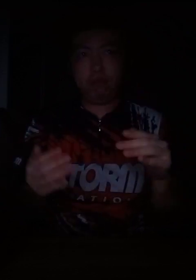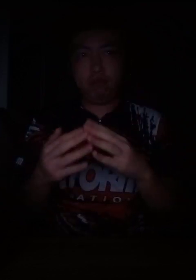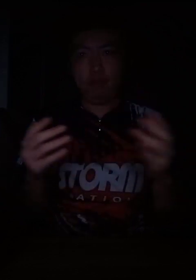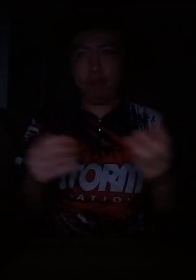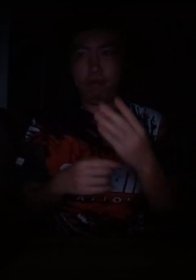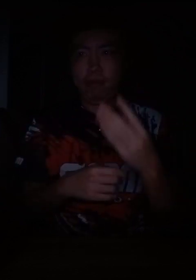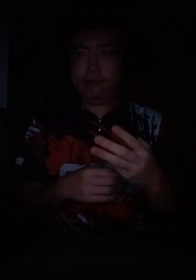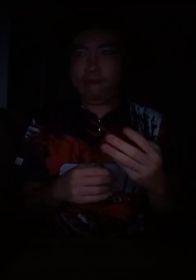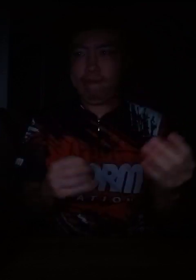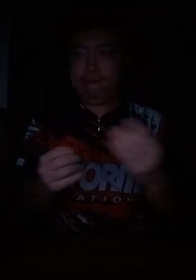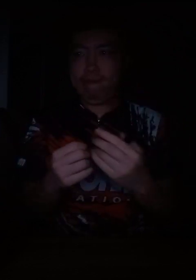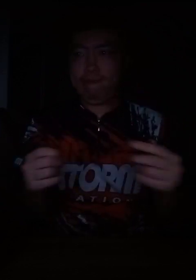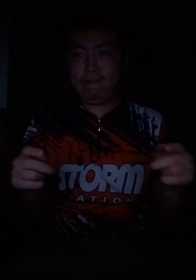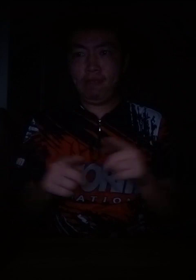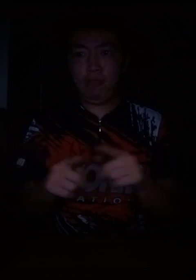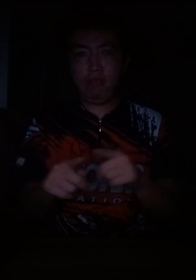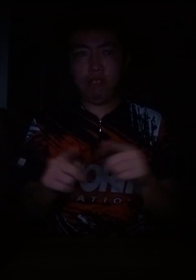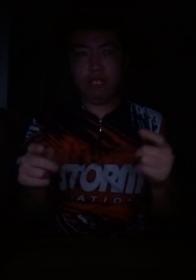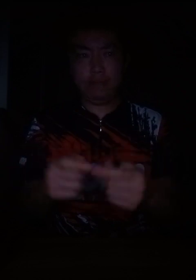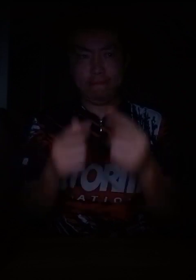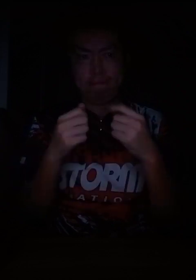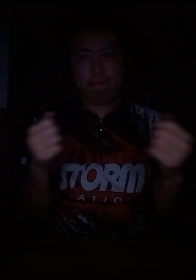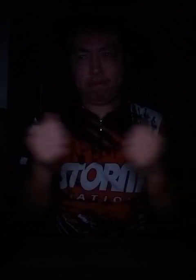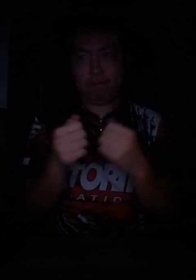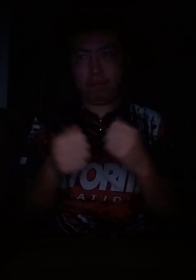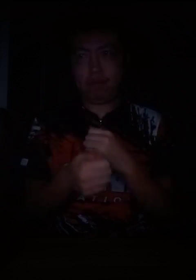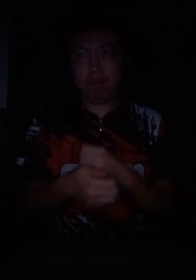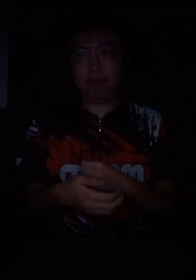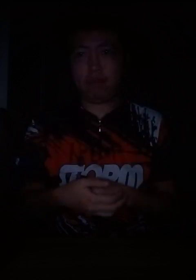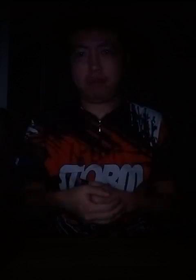4명이 같은 국적의 남성을 집단으로 폭행하는 장면입니다.